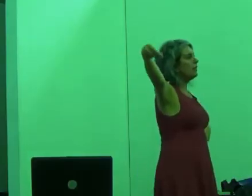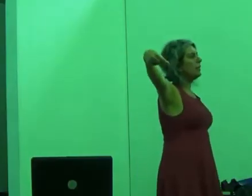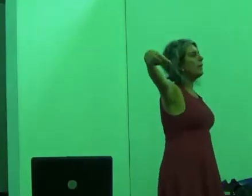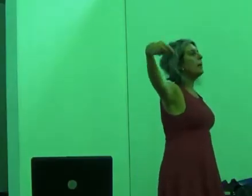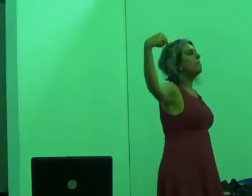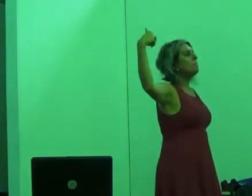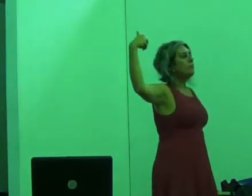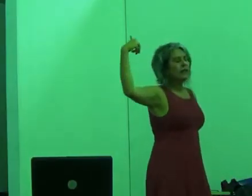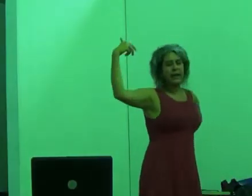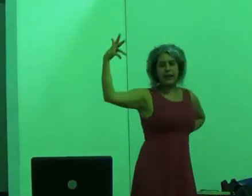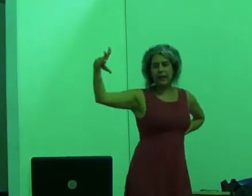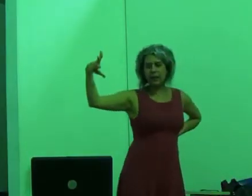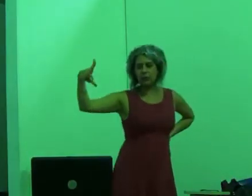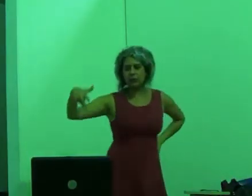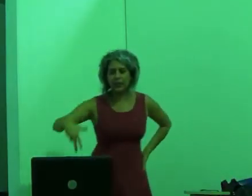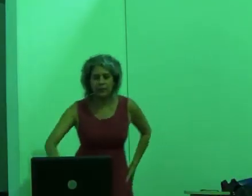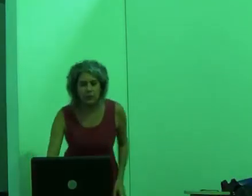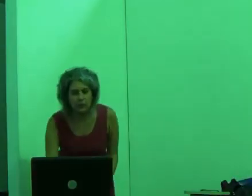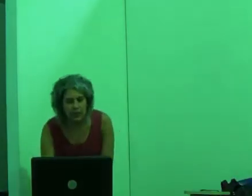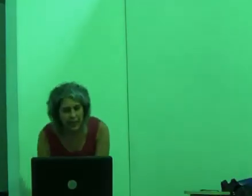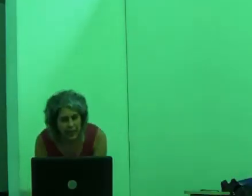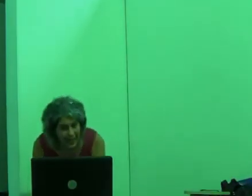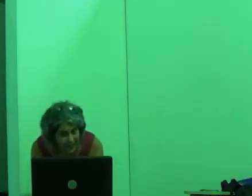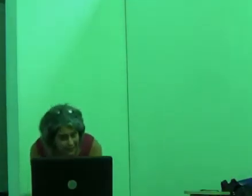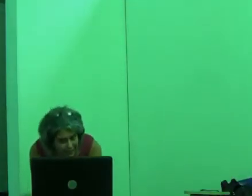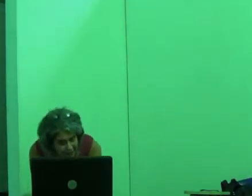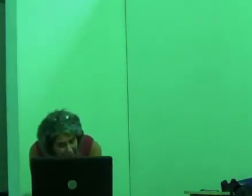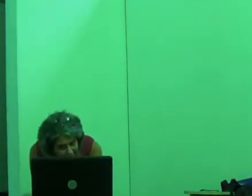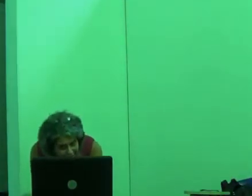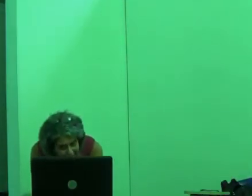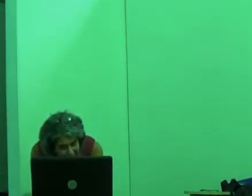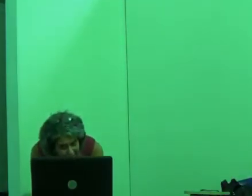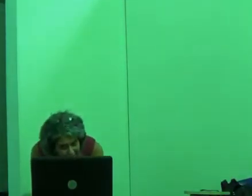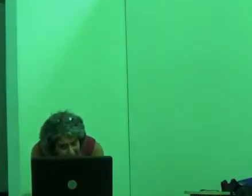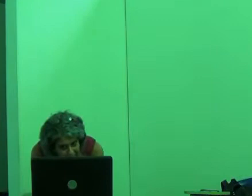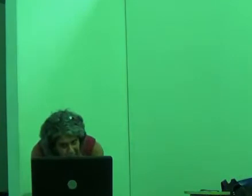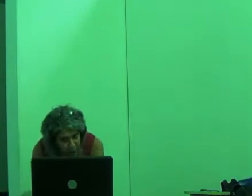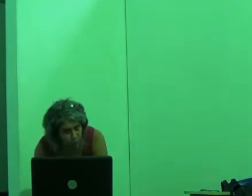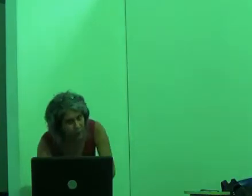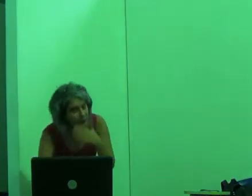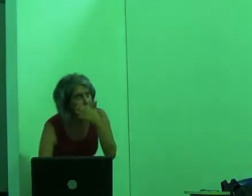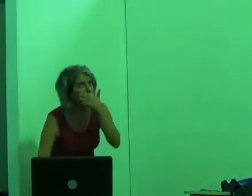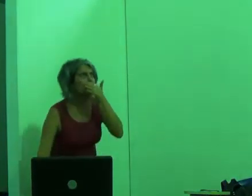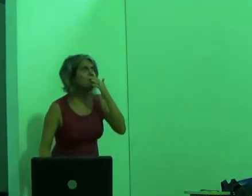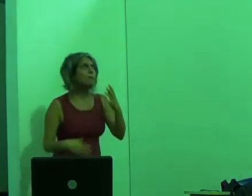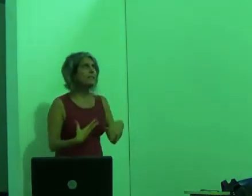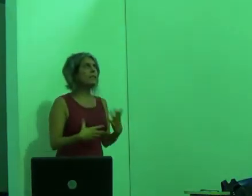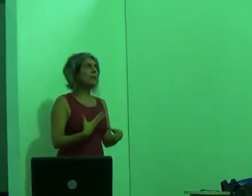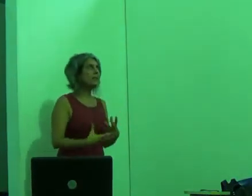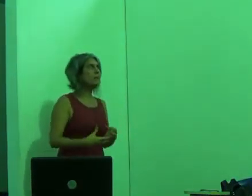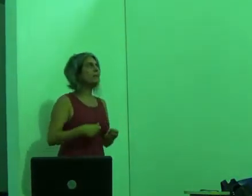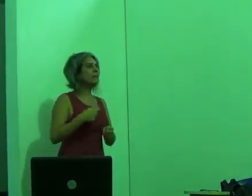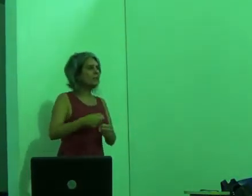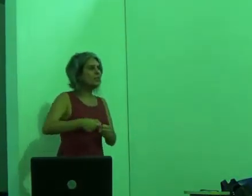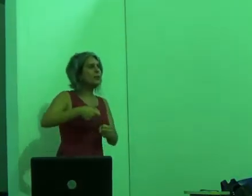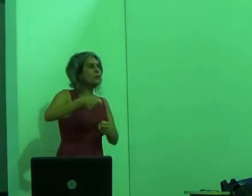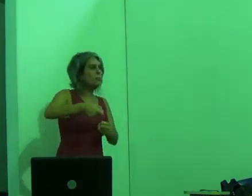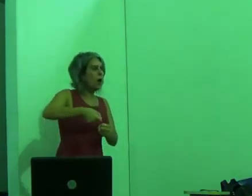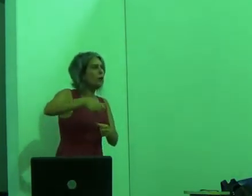teria os livros artesanais, que tem a ver com uma celebração da tradição do modo